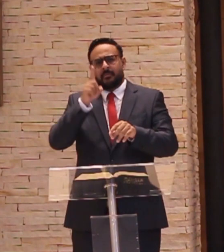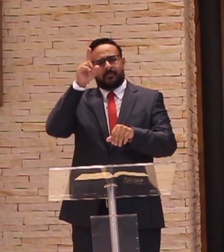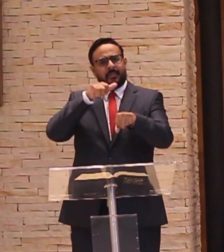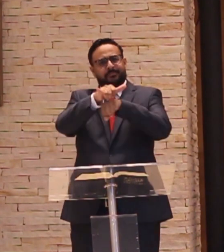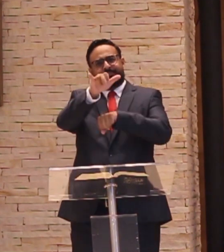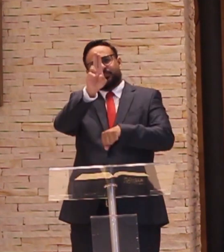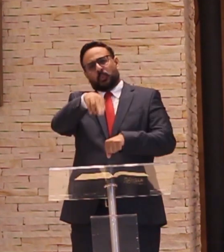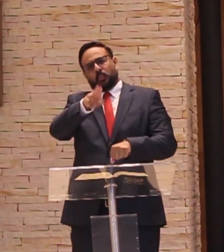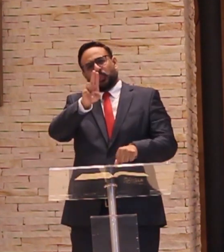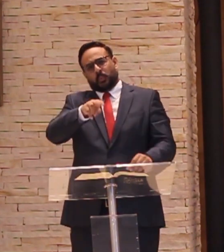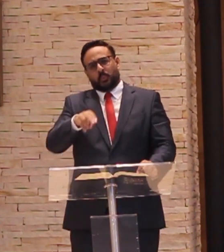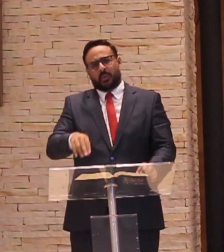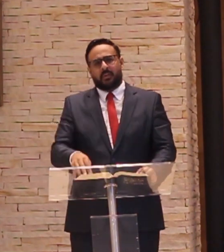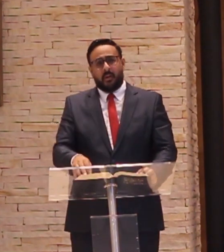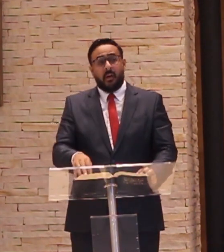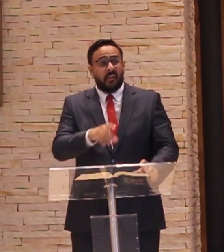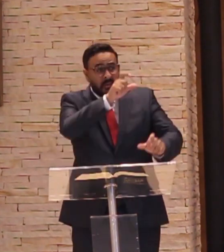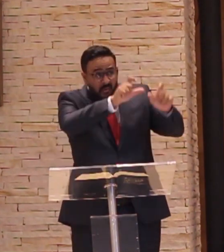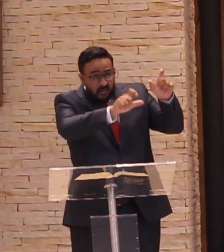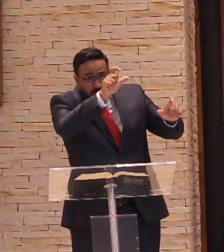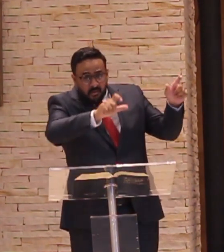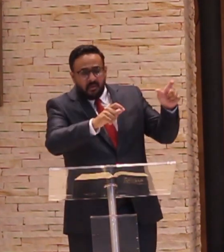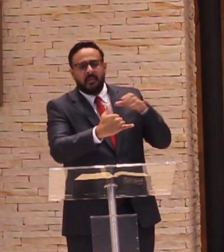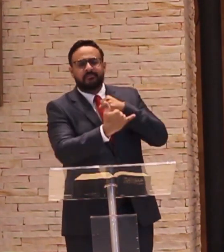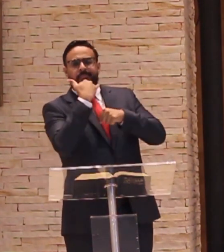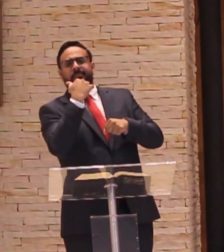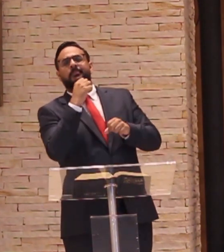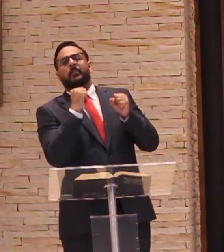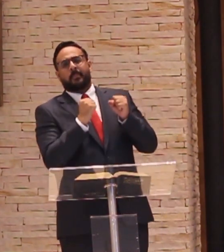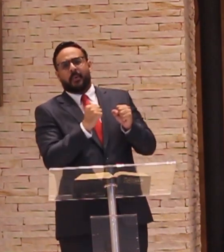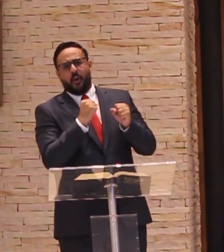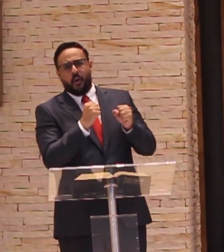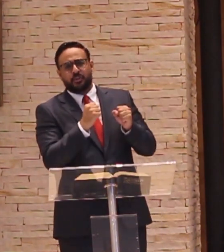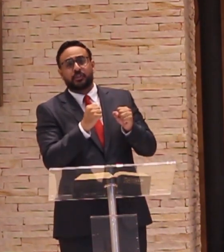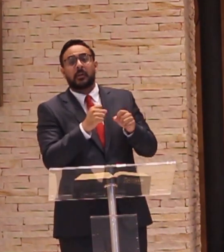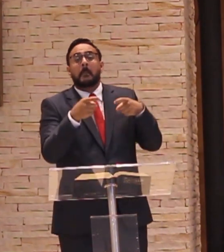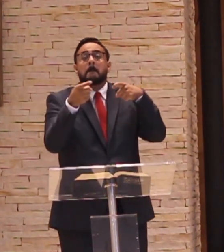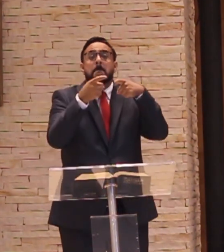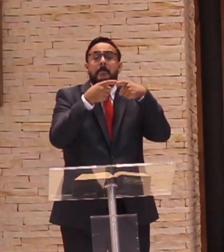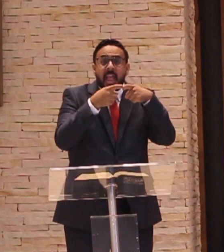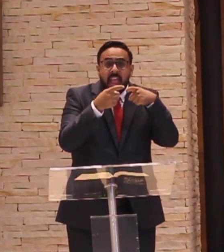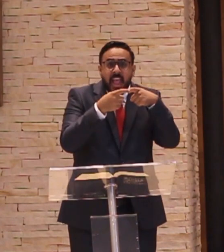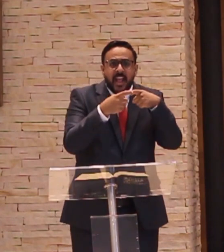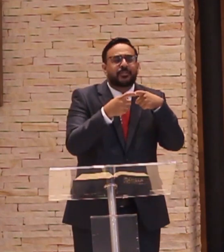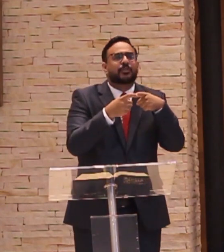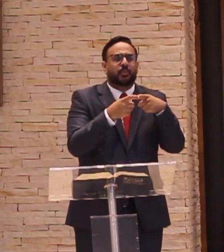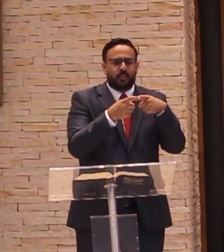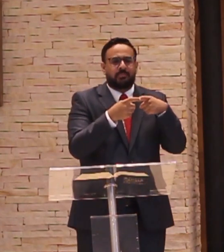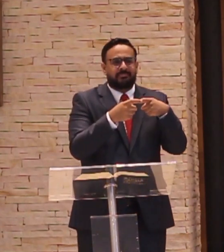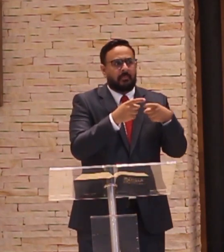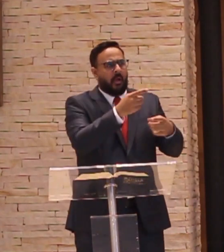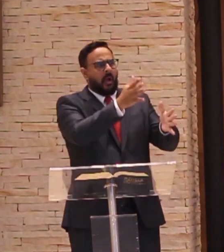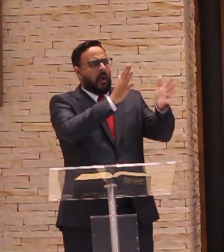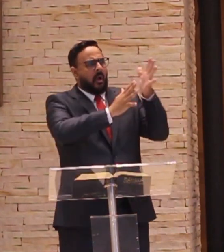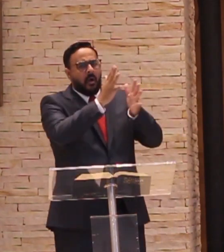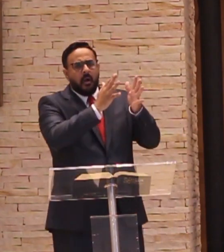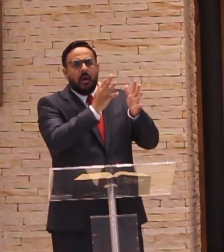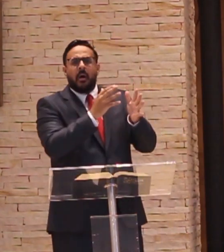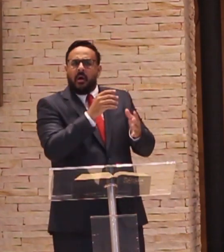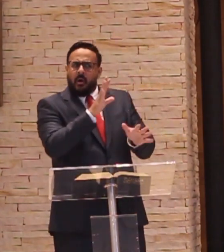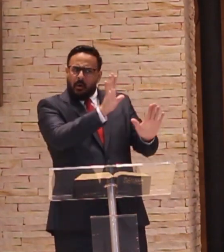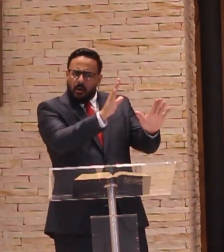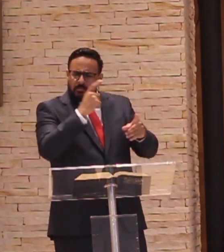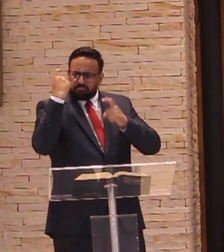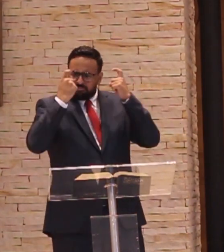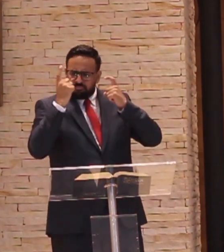conselhos, sejam promessas, Deus, ele nunca vai te enganar. Por muitas vezes, pessoas são